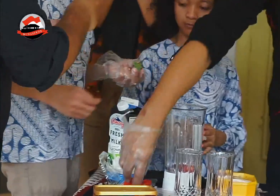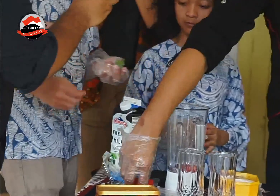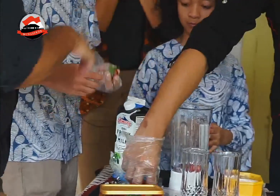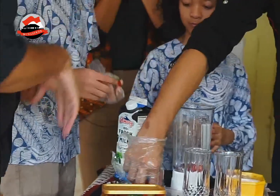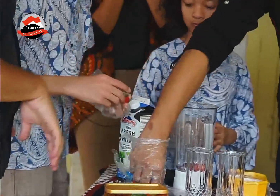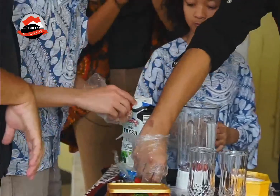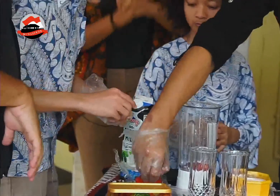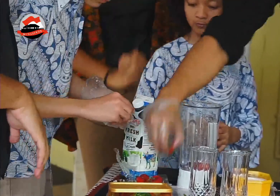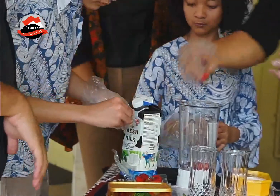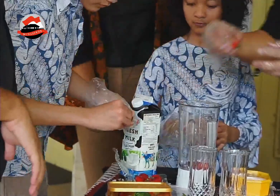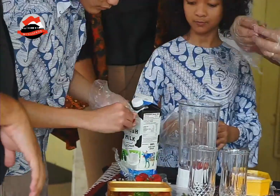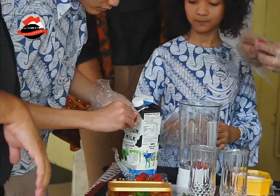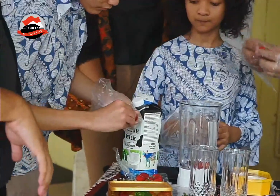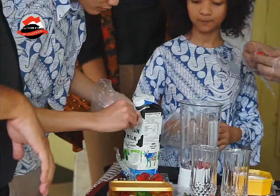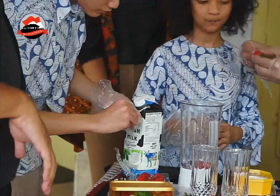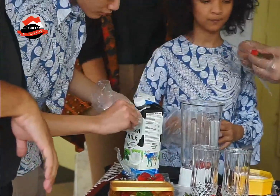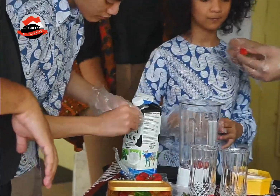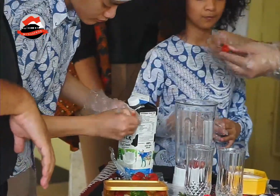Nih.